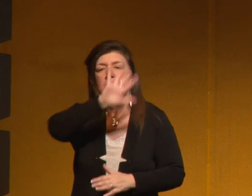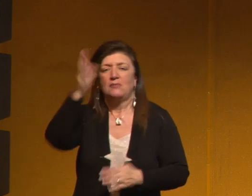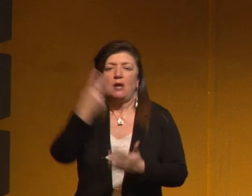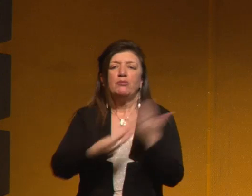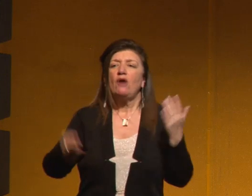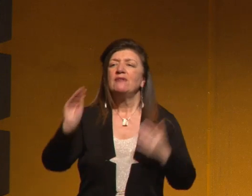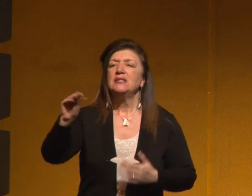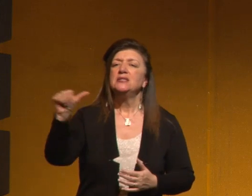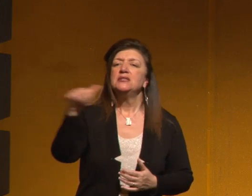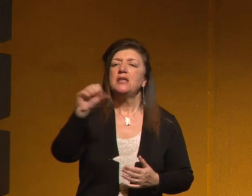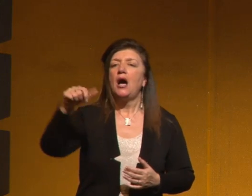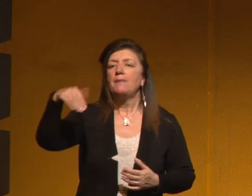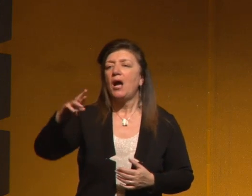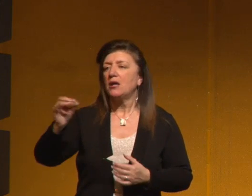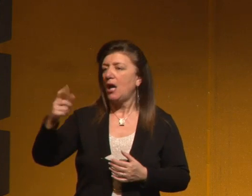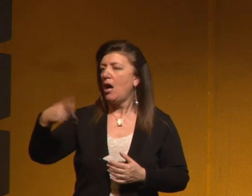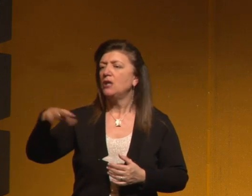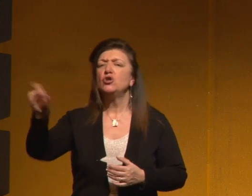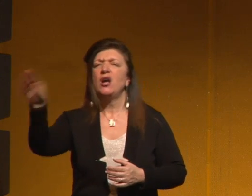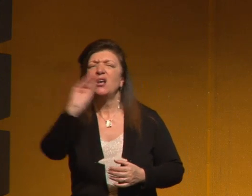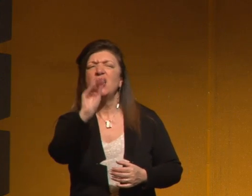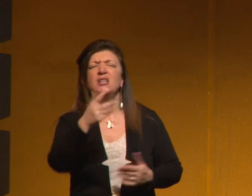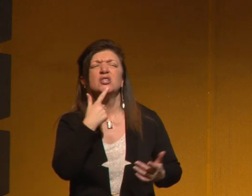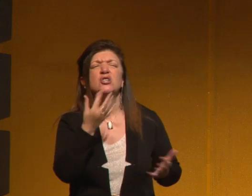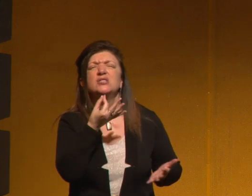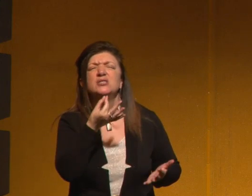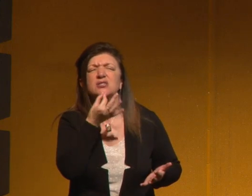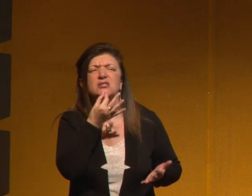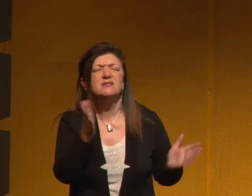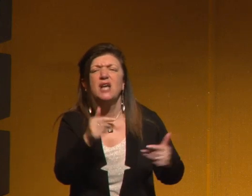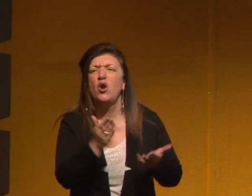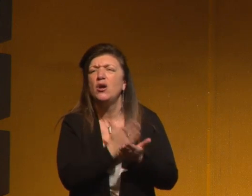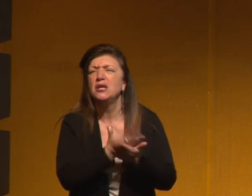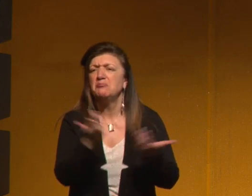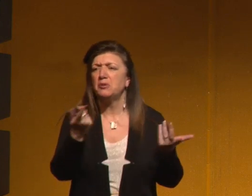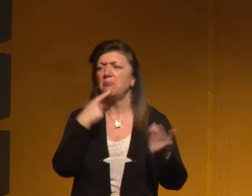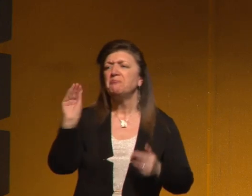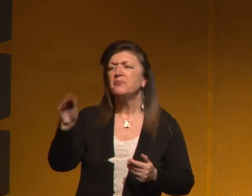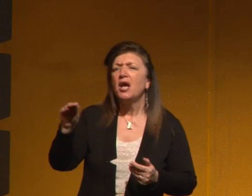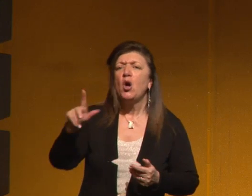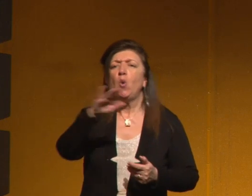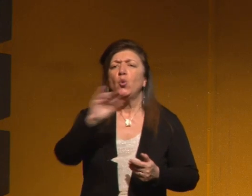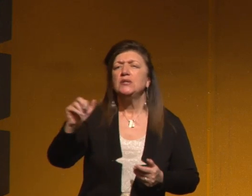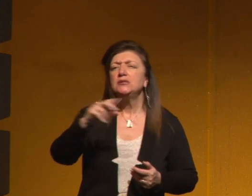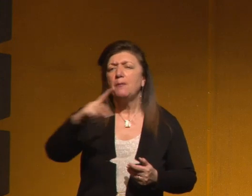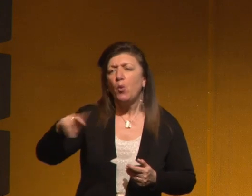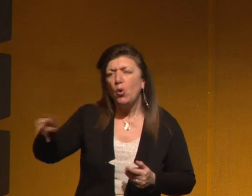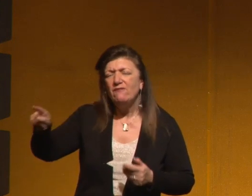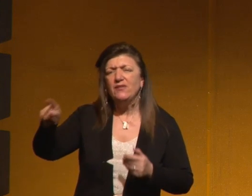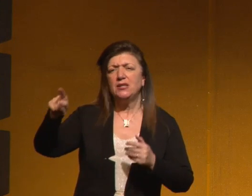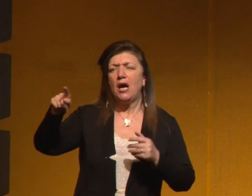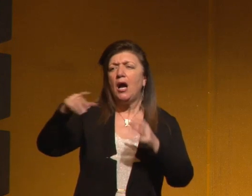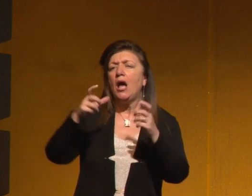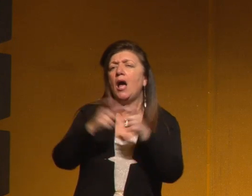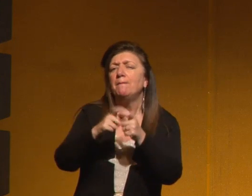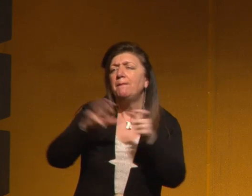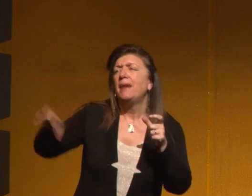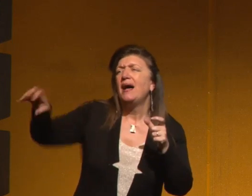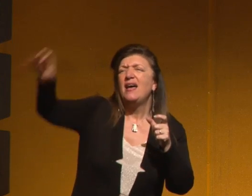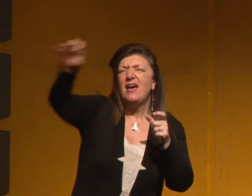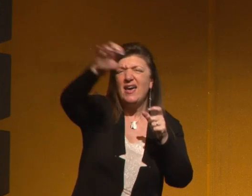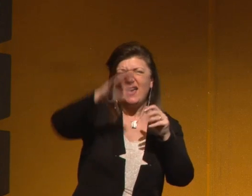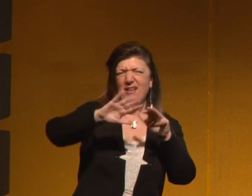che cos'è il salone del libro di torino se lo chiedete jhumpa lahiri se lo chiedete a luis sepulveda se lo chiedete che abbiamo prima chiesto a